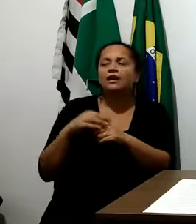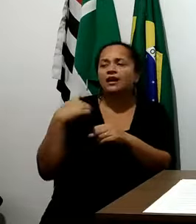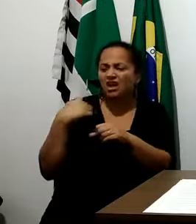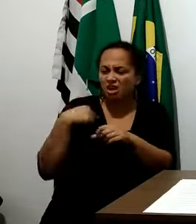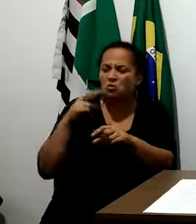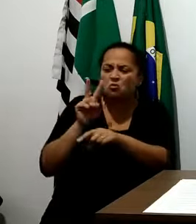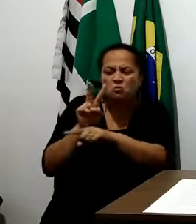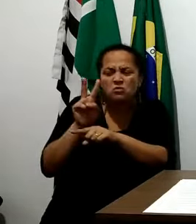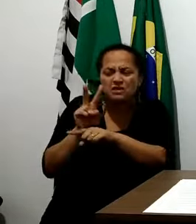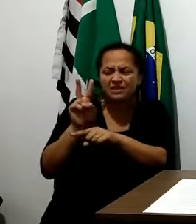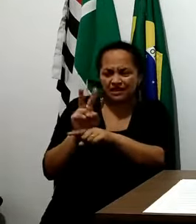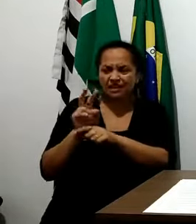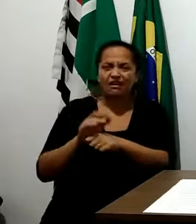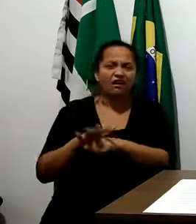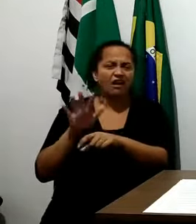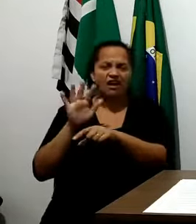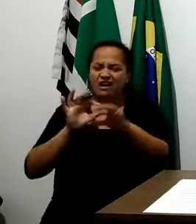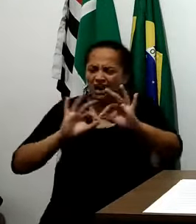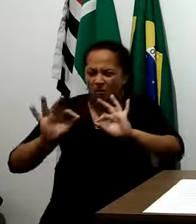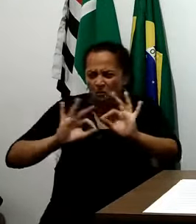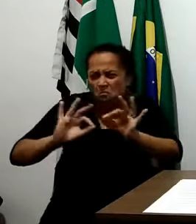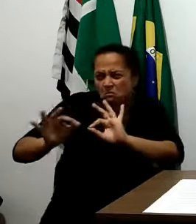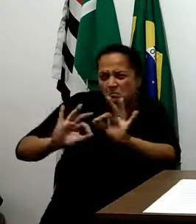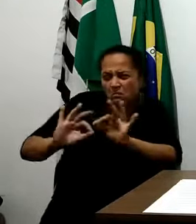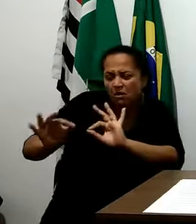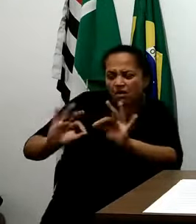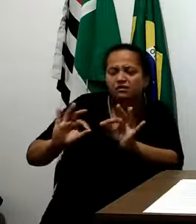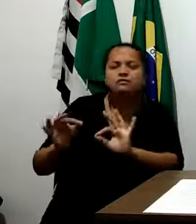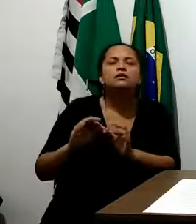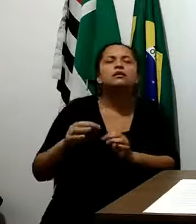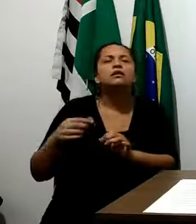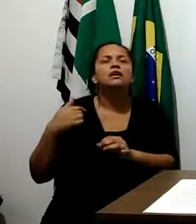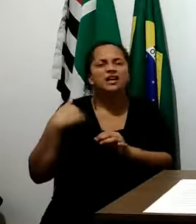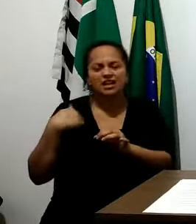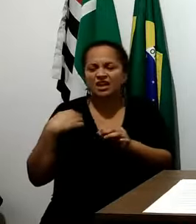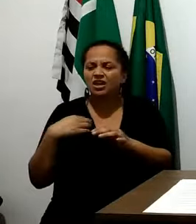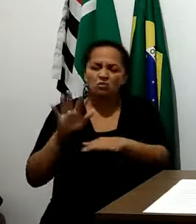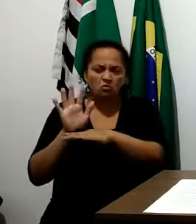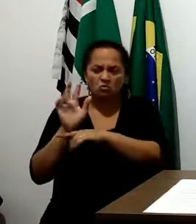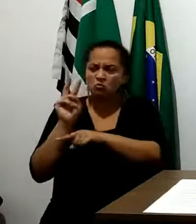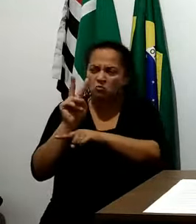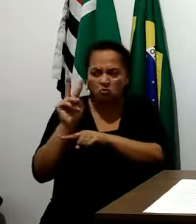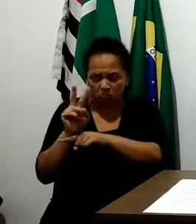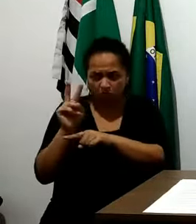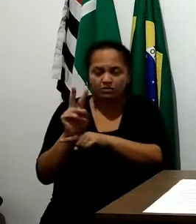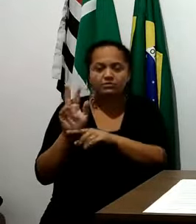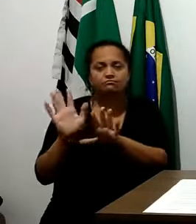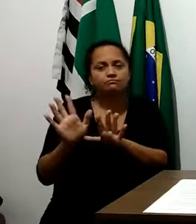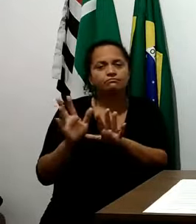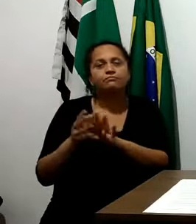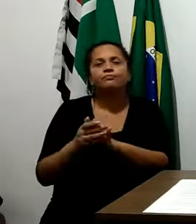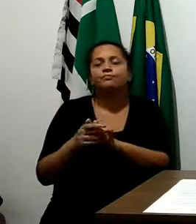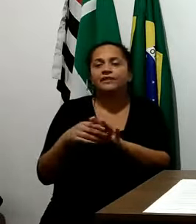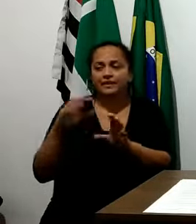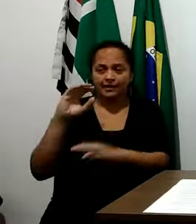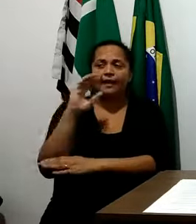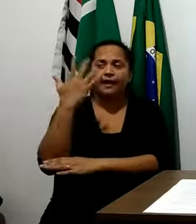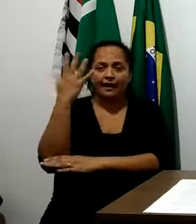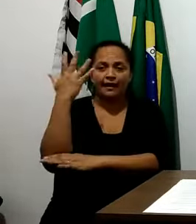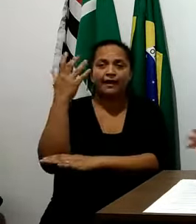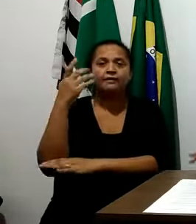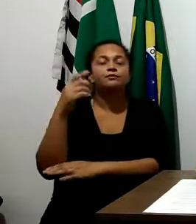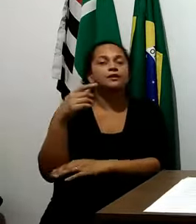Eu ponho ali um pouco de estrume, eu trate um pouco o solo e ela vá produzir fruto. Se